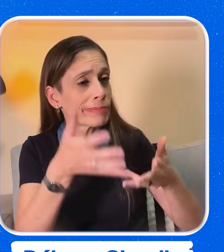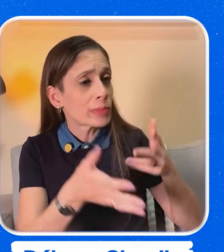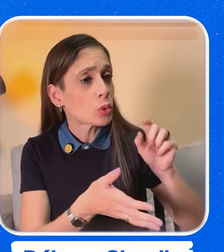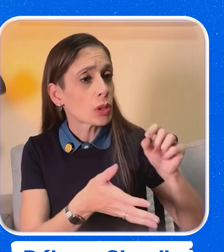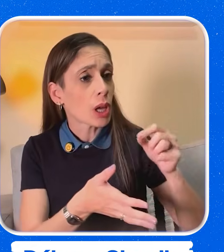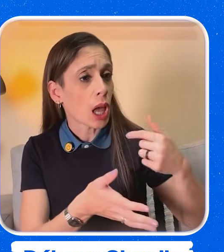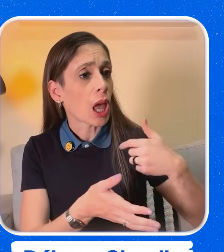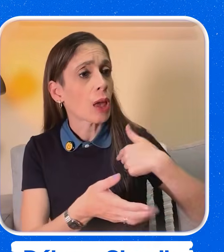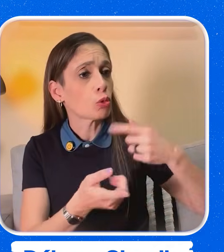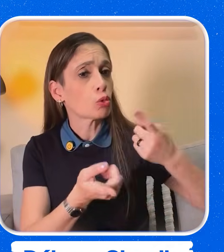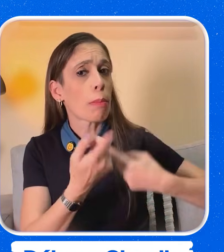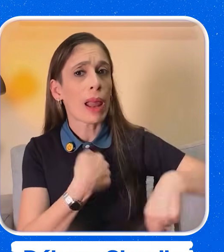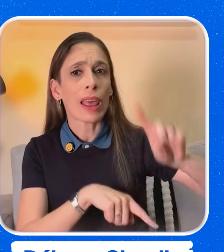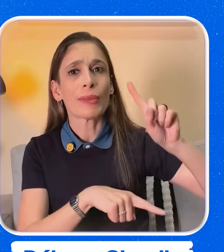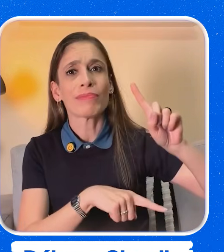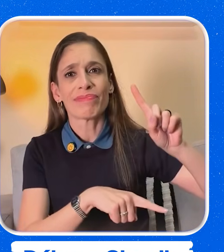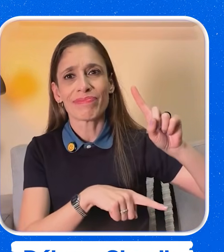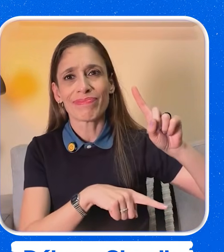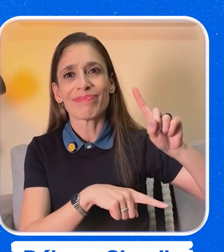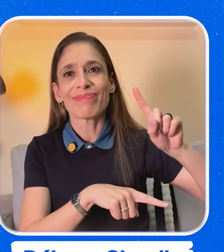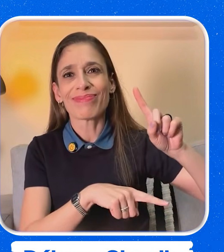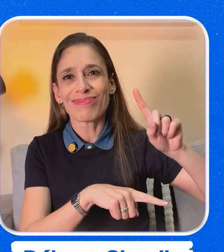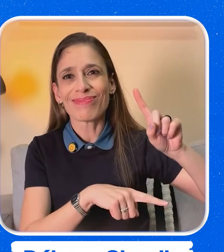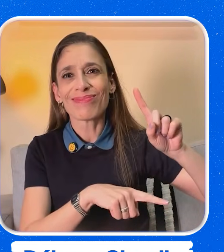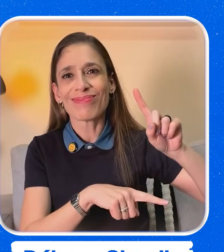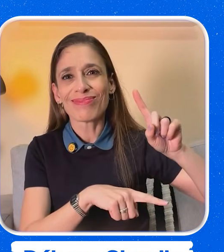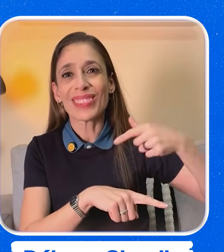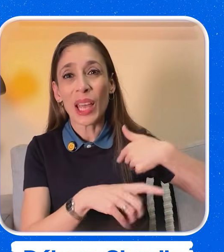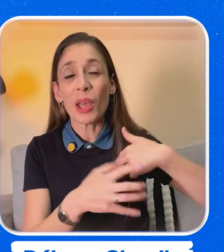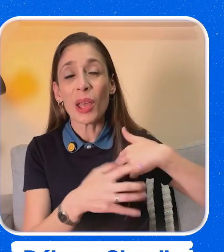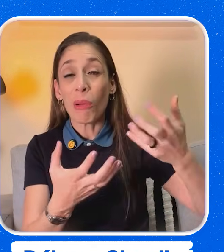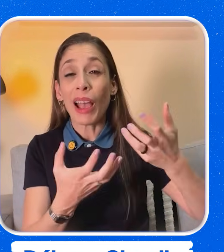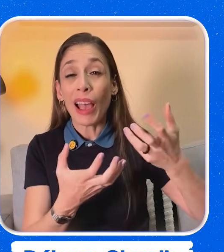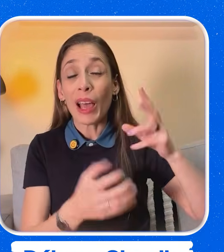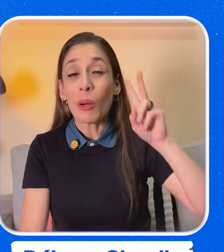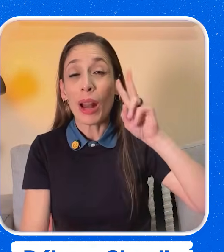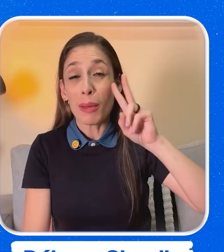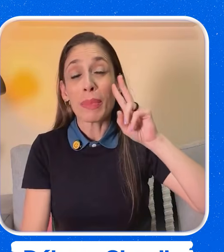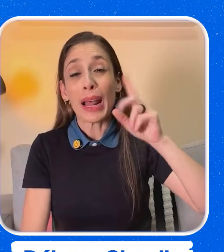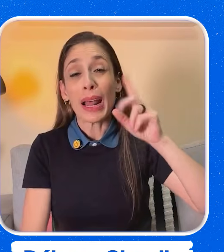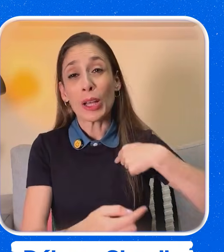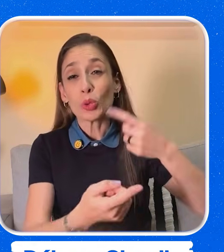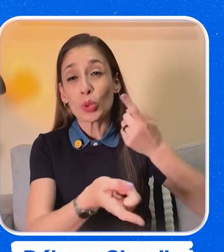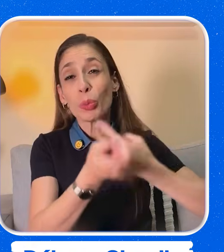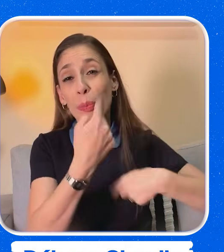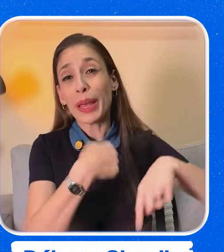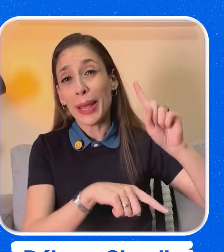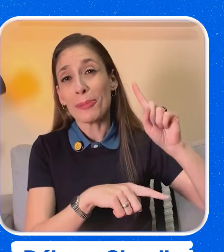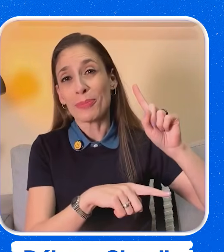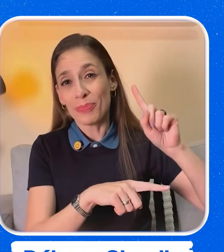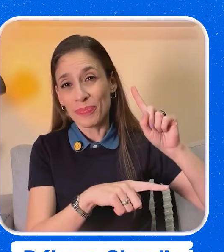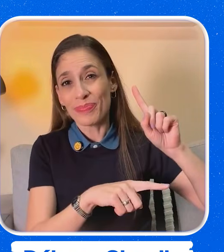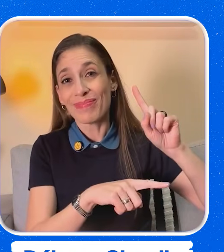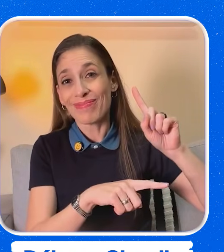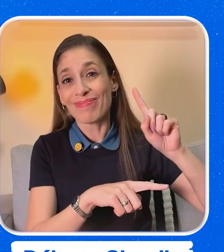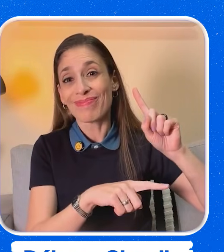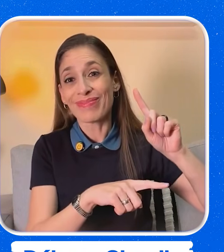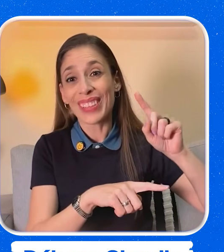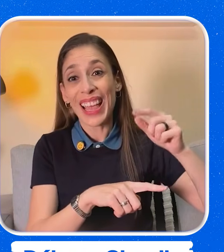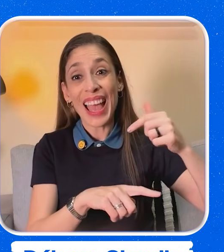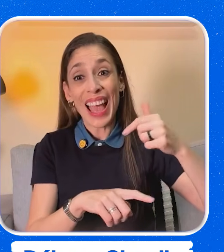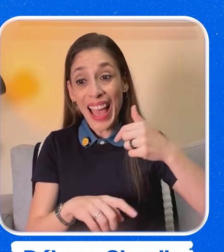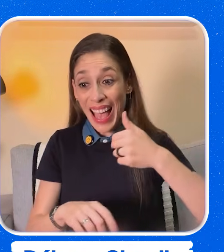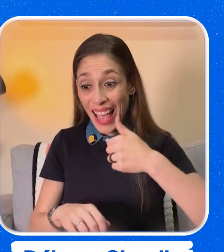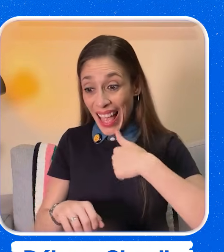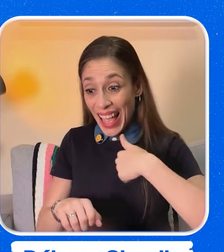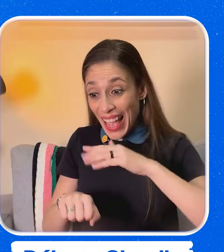superou aquilo. Então, eu transformei a história dele naquela arte, mas se